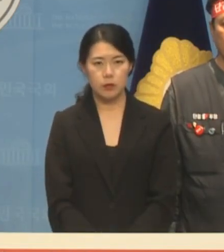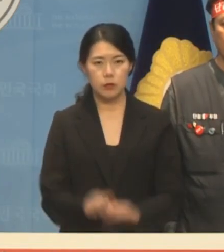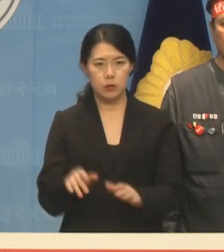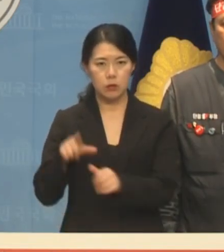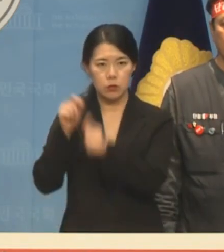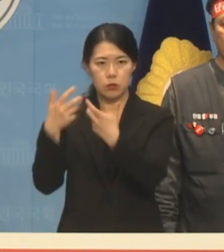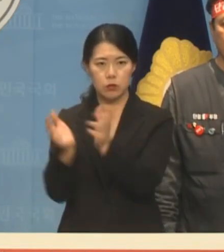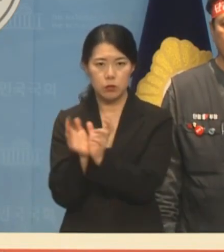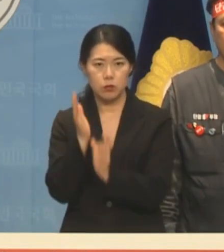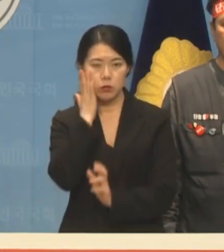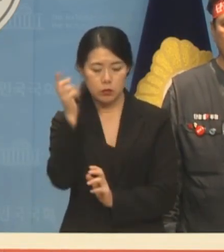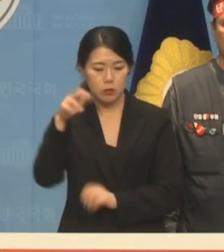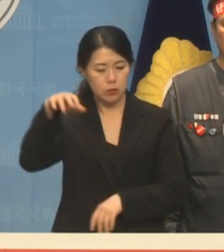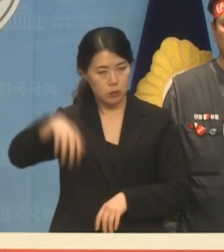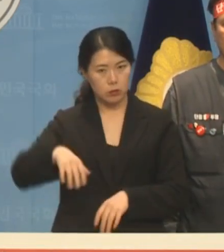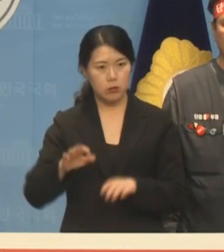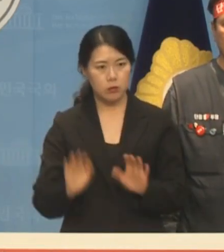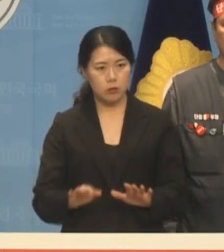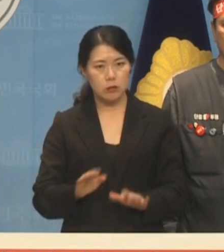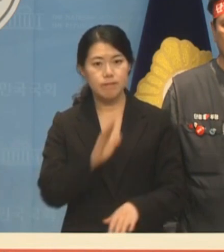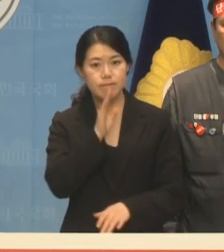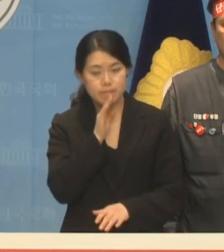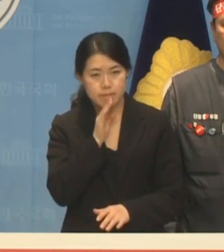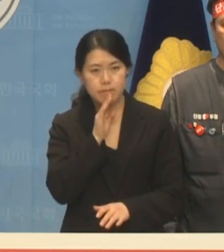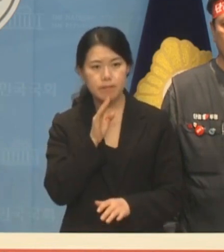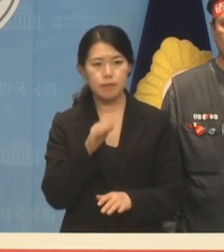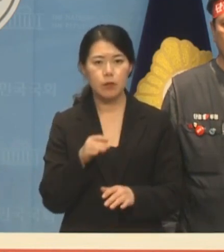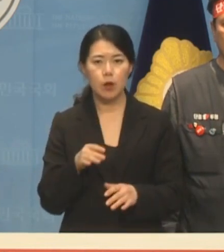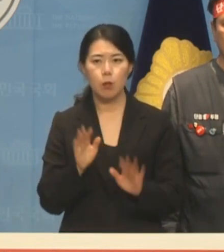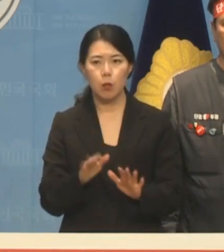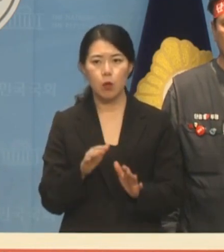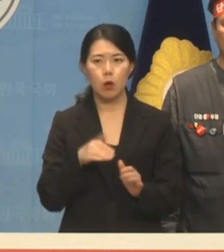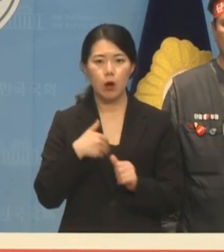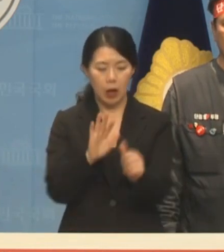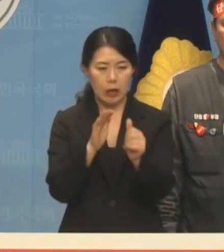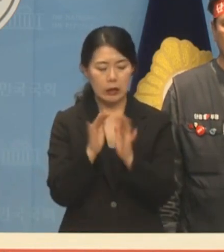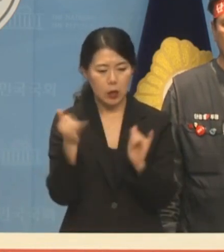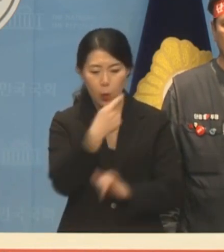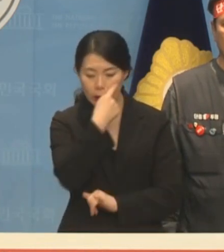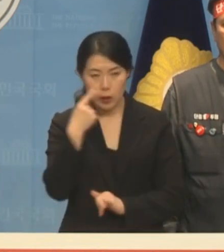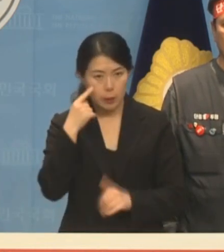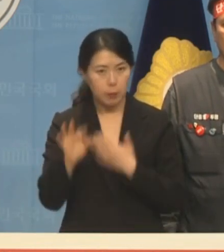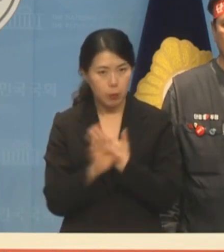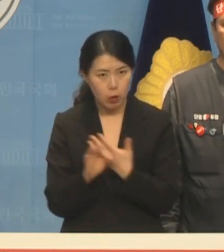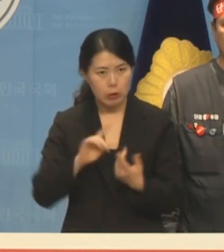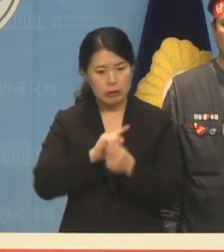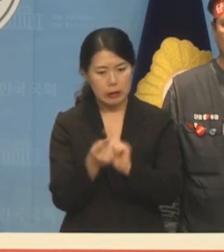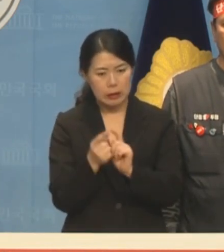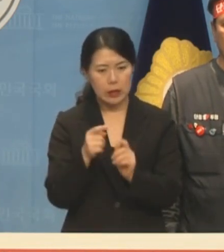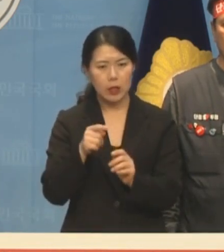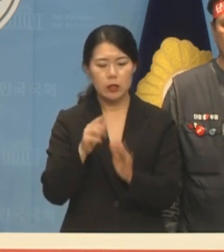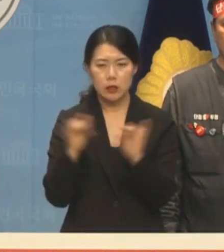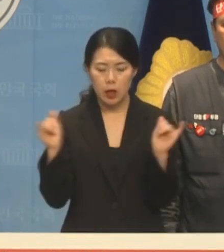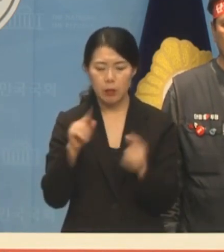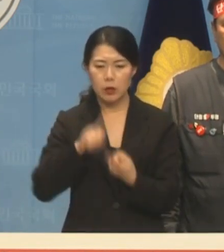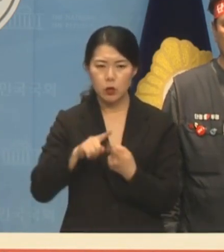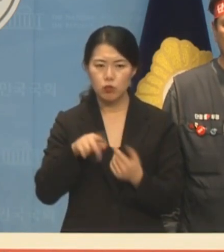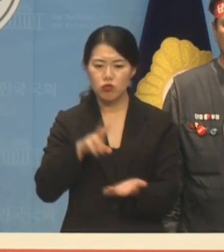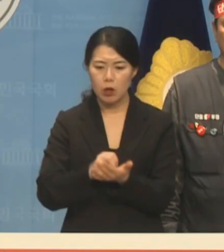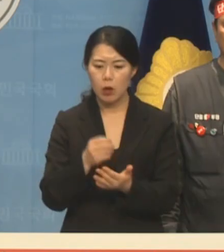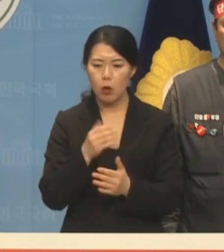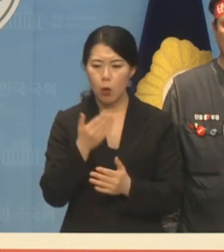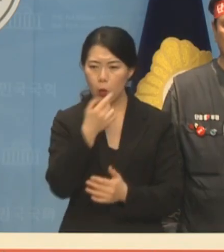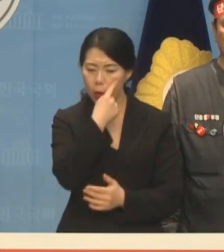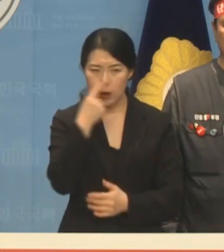고용노동부 울산지청이 실제 파업 전 인력과 파업 후 인력 투입을 확인만 하면 대체 인력에 대한 문제를 파악할 수 있는데